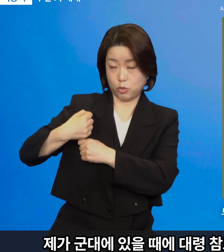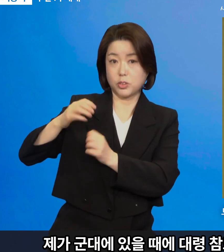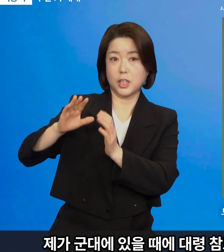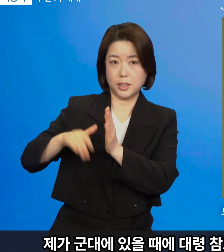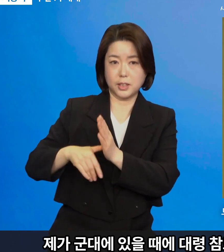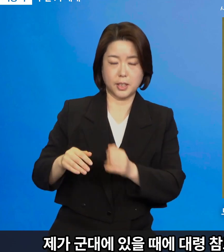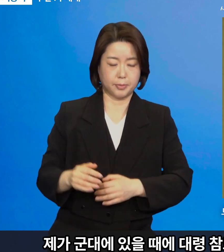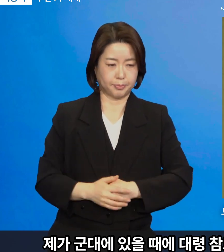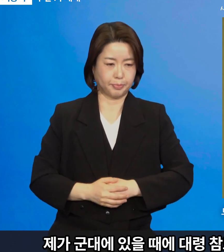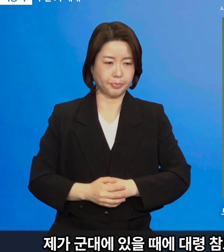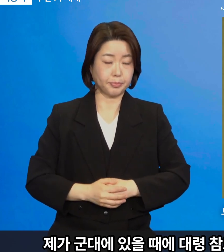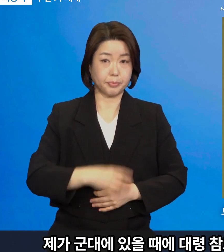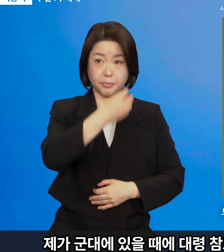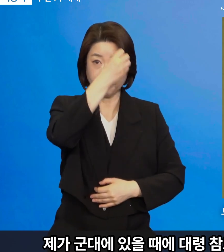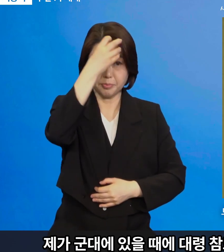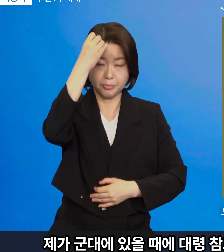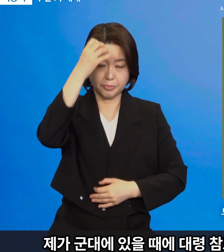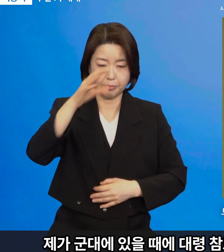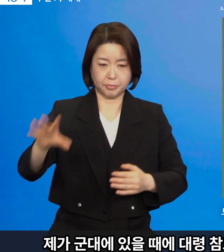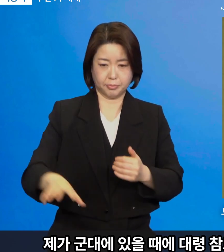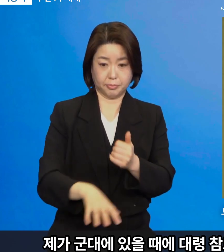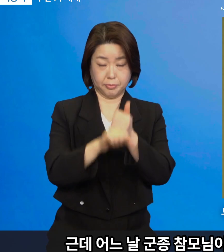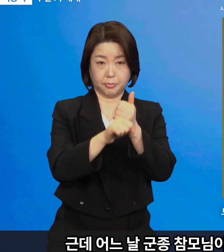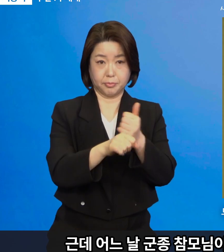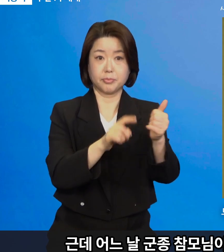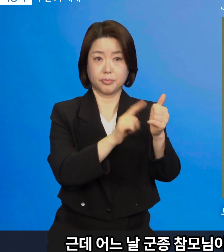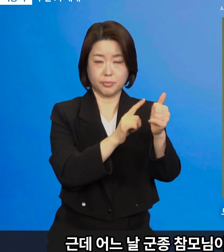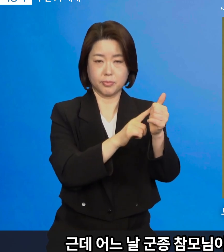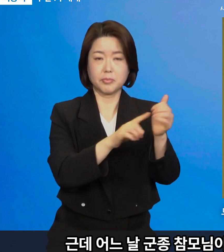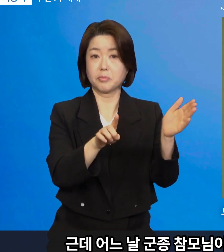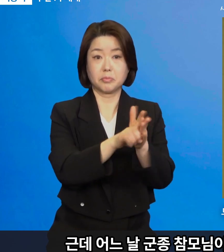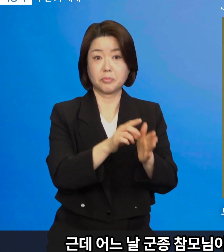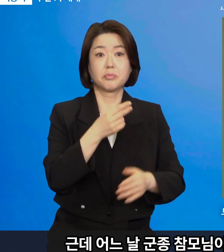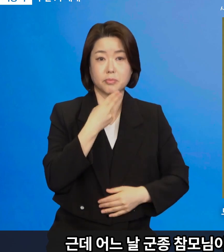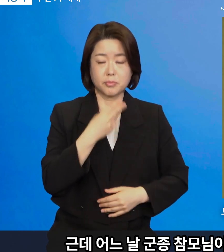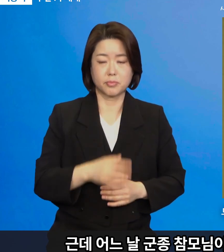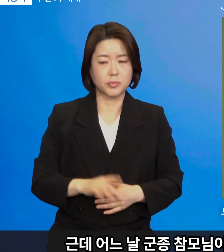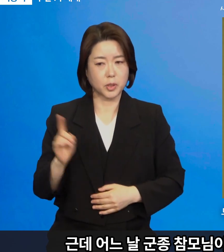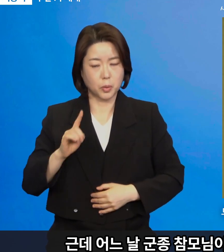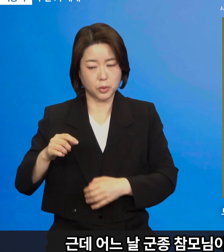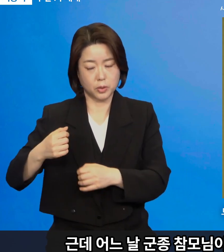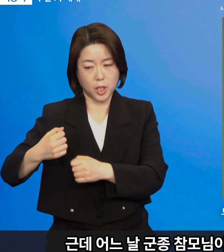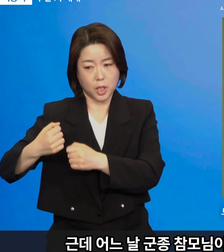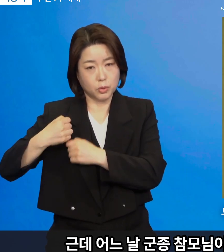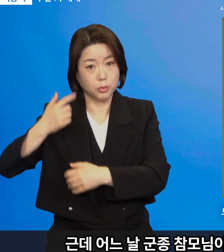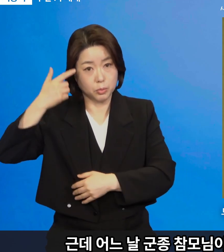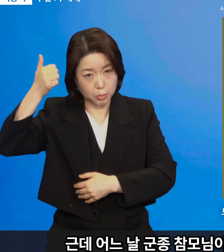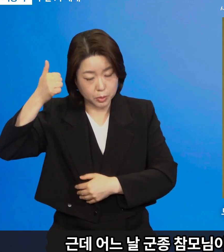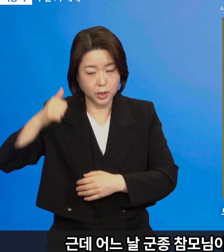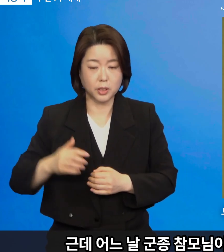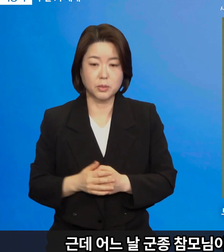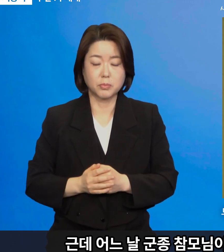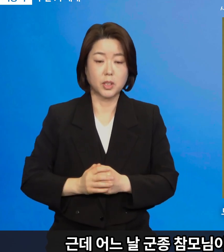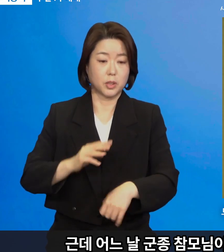대령 참모장님께서 안 믿는 분이셨어요. 근데 어느 날 군종 참모님이신 소령님과